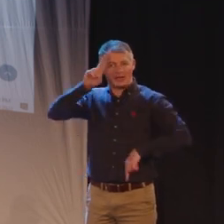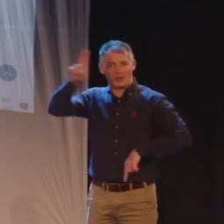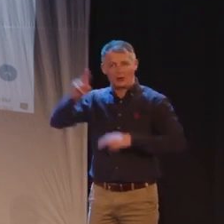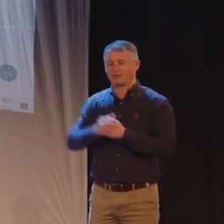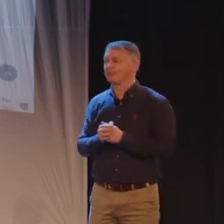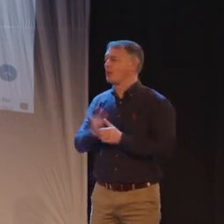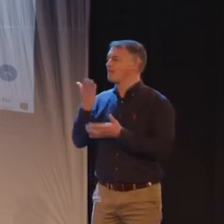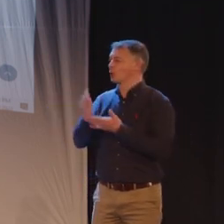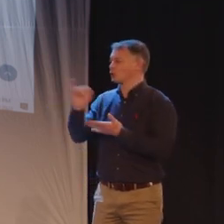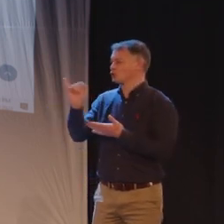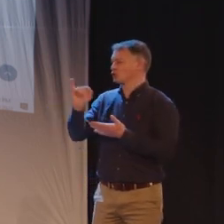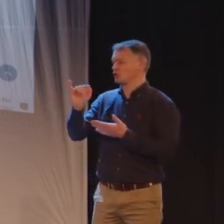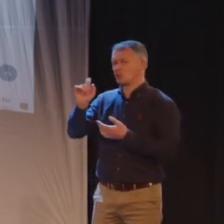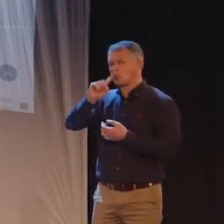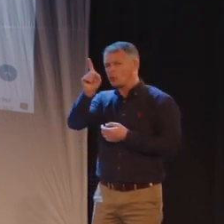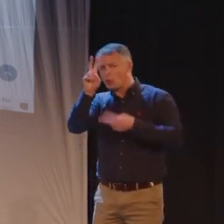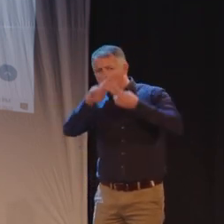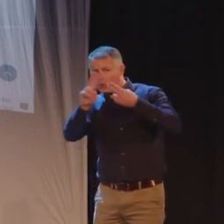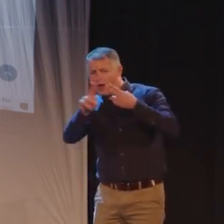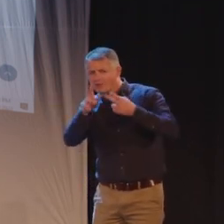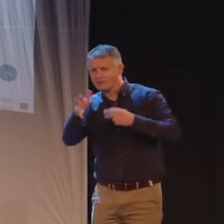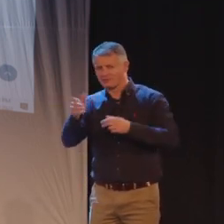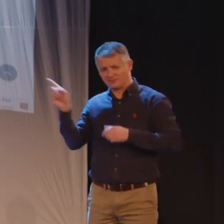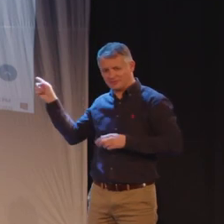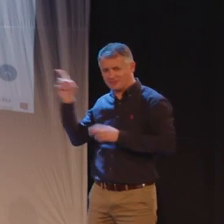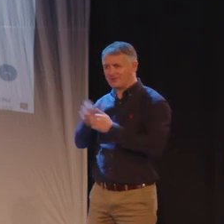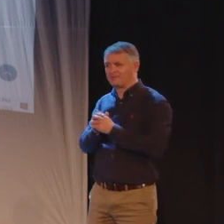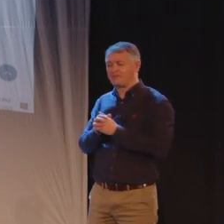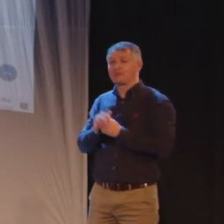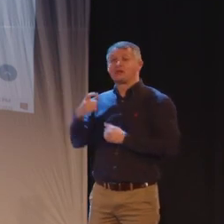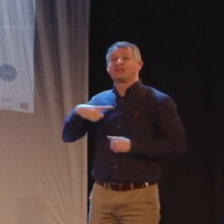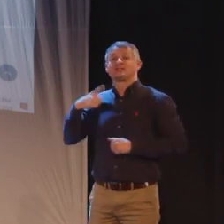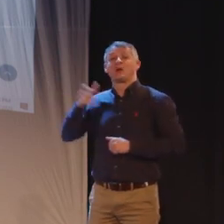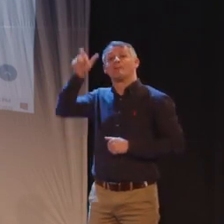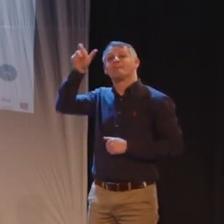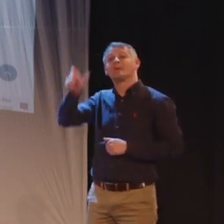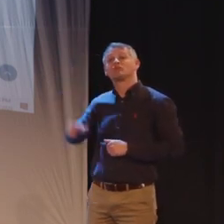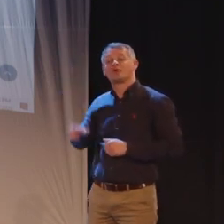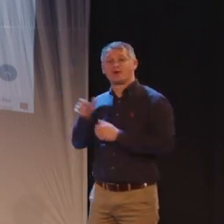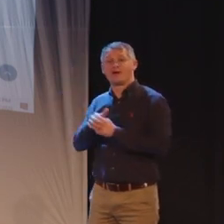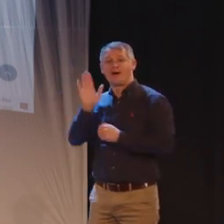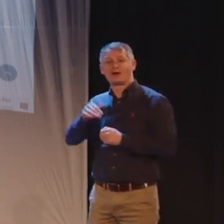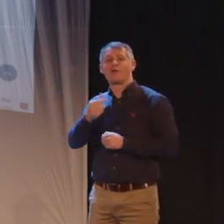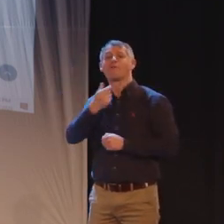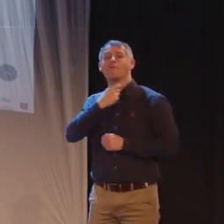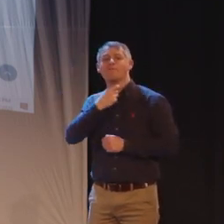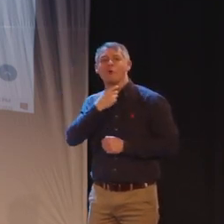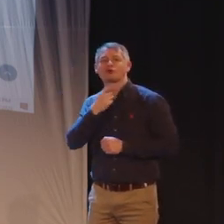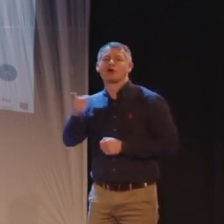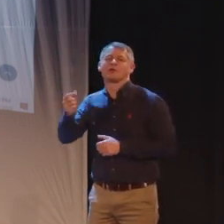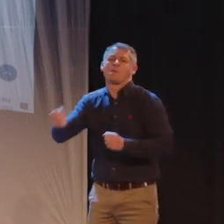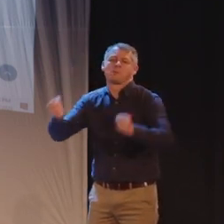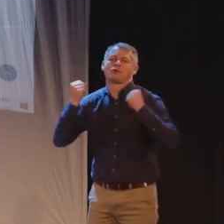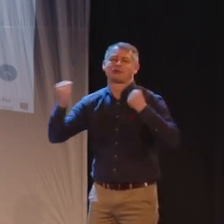Pentru cei care nu îl știți, este un personaj care are o voce atât de puternică,